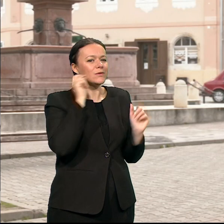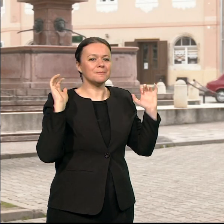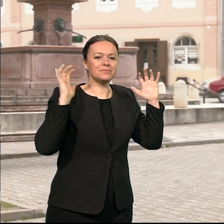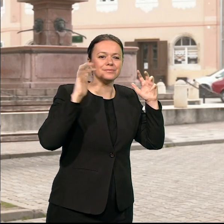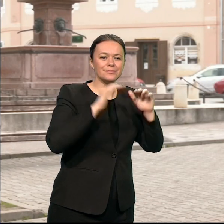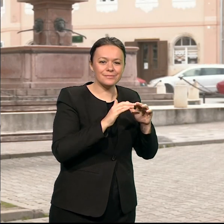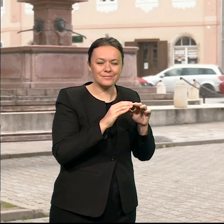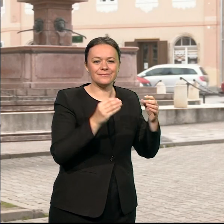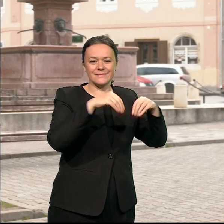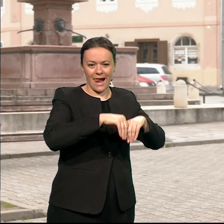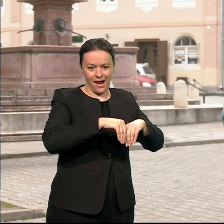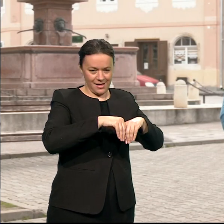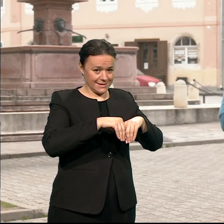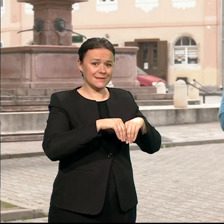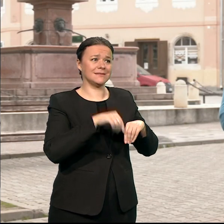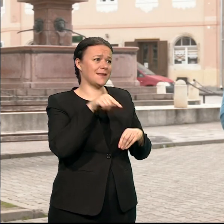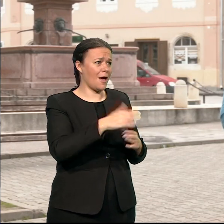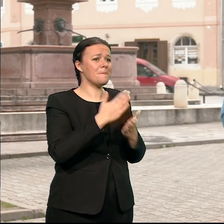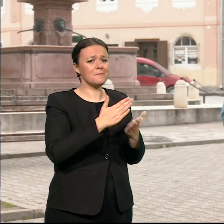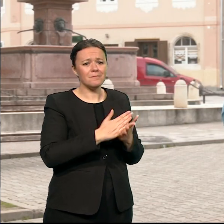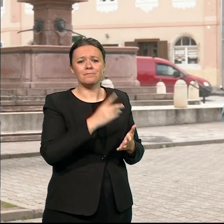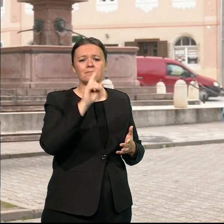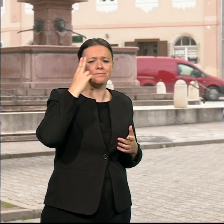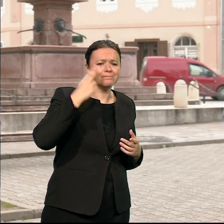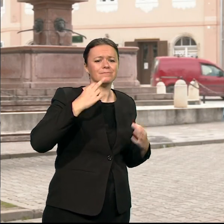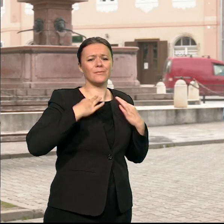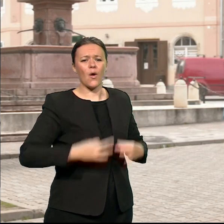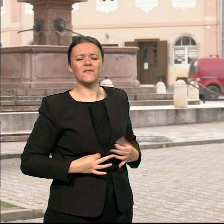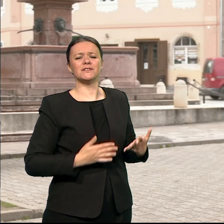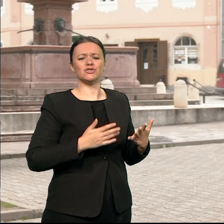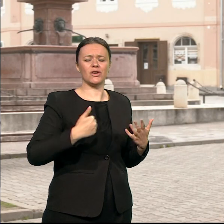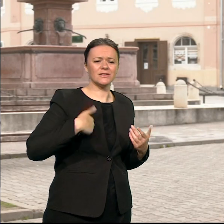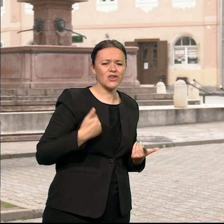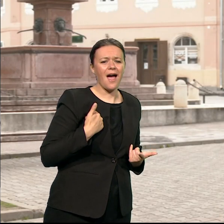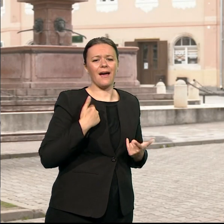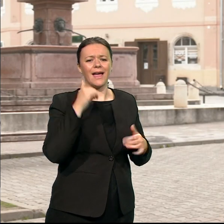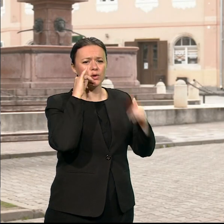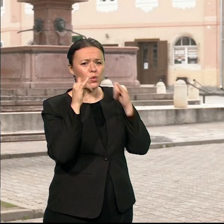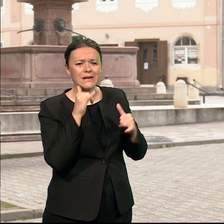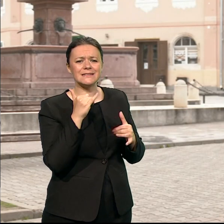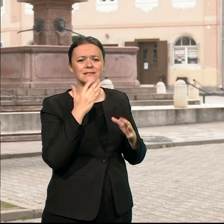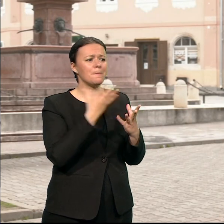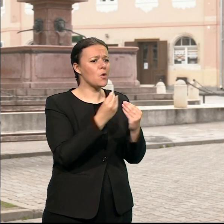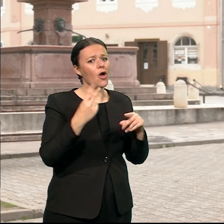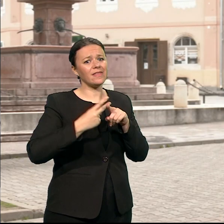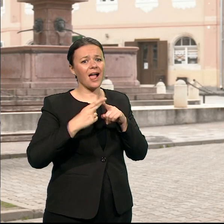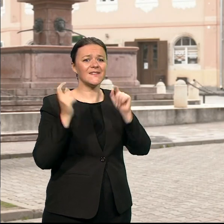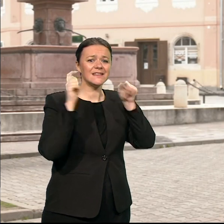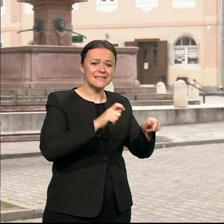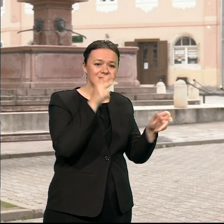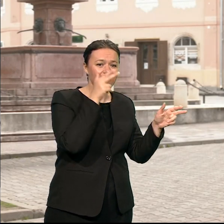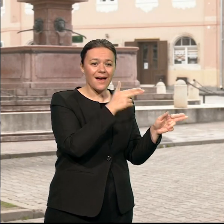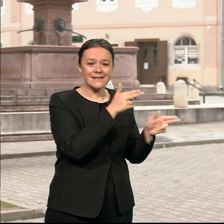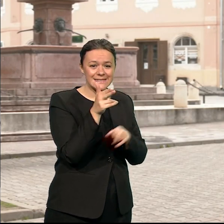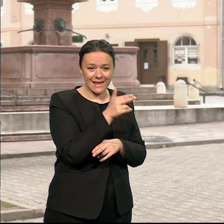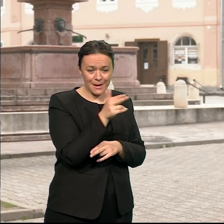ali isprati brojne profesore, đake, znatiželjne turiste, ali i brojne televizijske ekipe. Ako je verovati